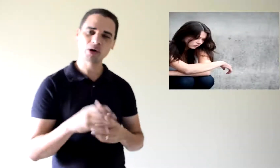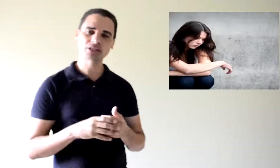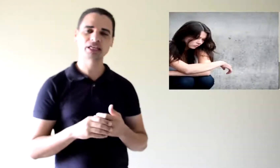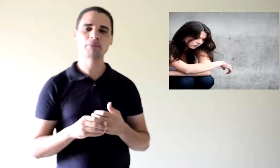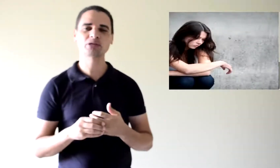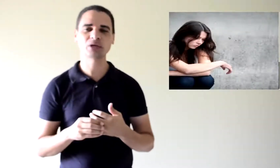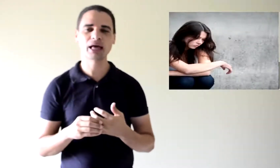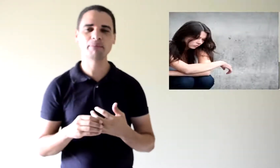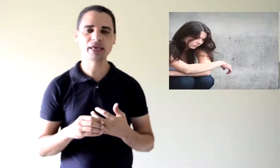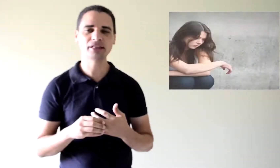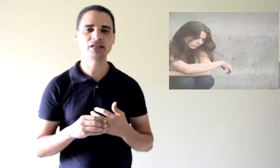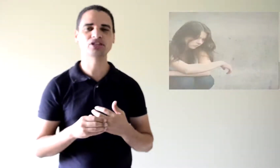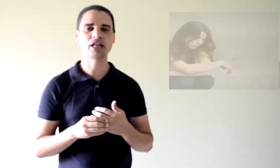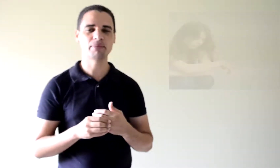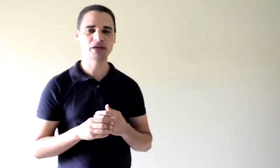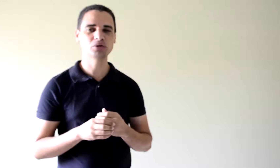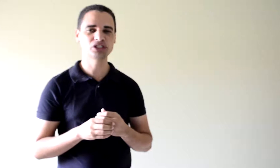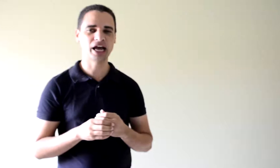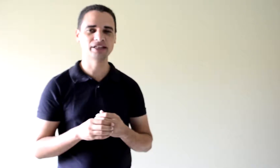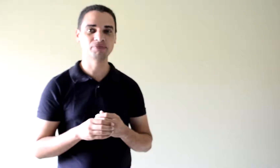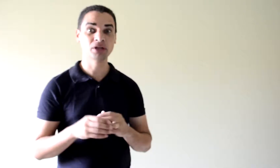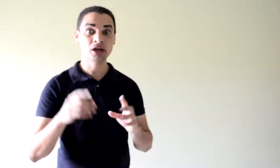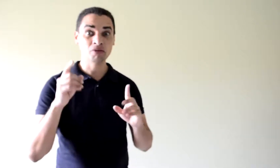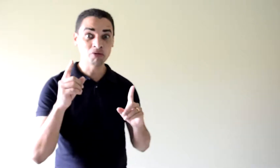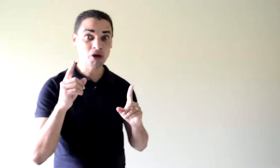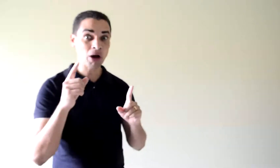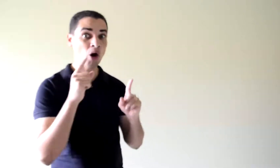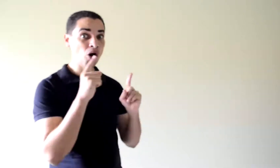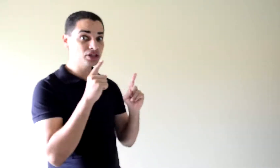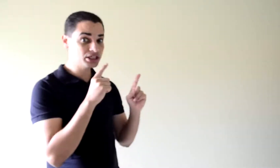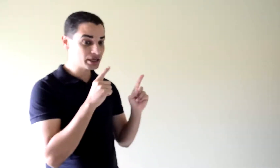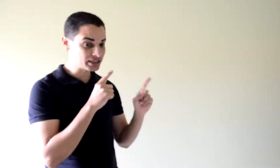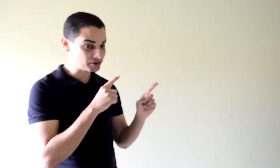mostra que a pessoa está bem triste, né? Bem angustiada. Vamos ver uma outra expressão.